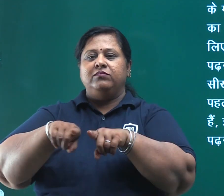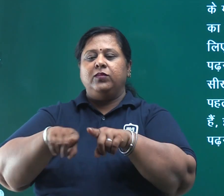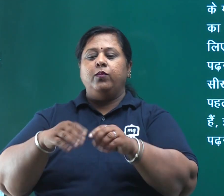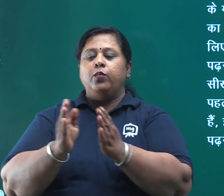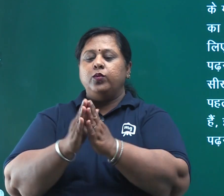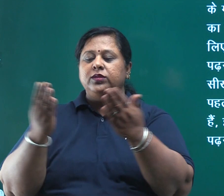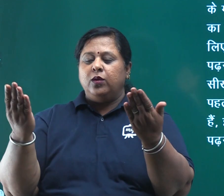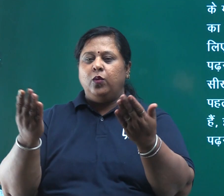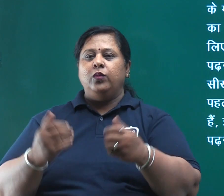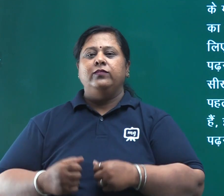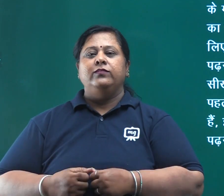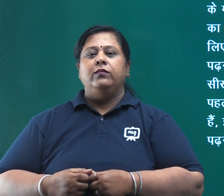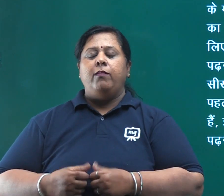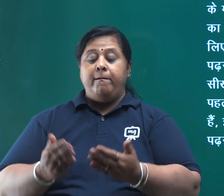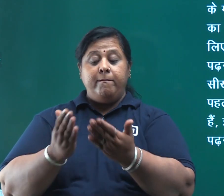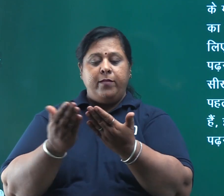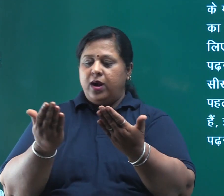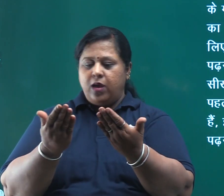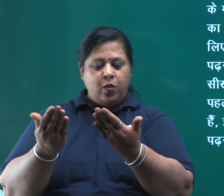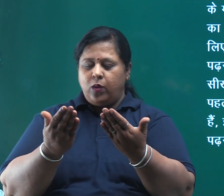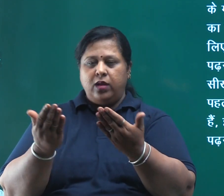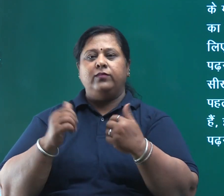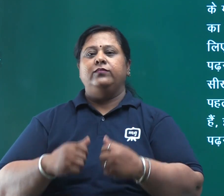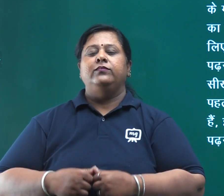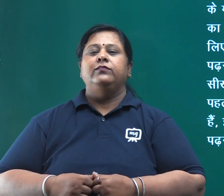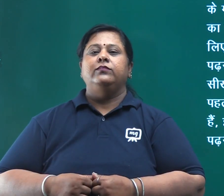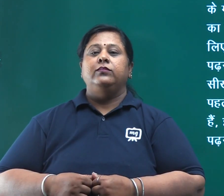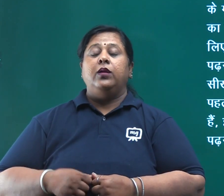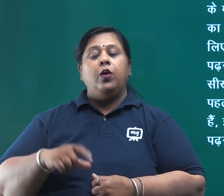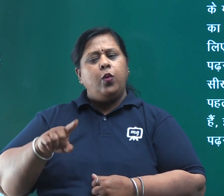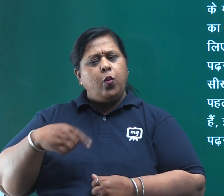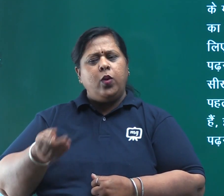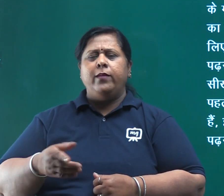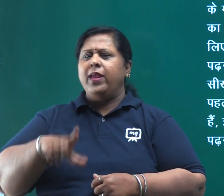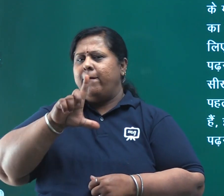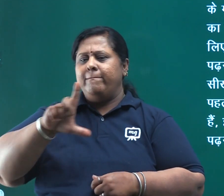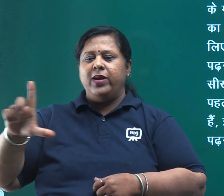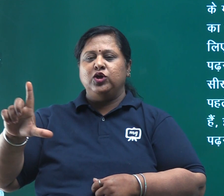पुस्तक को पढ़ना होगा। कोई भी भाषा